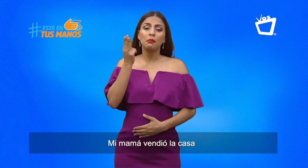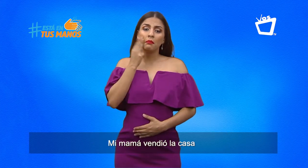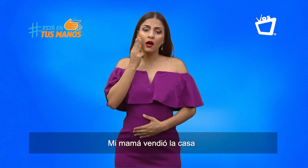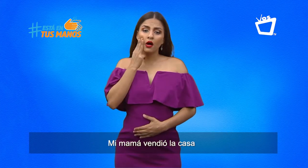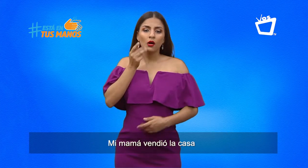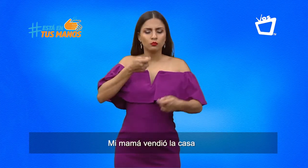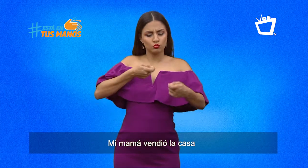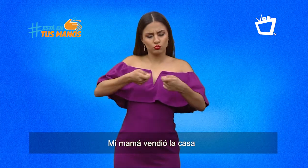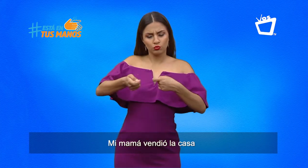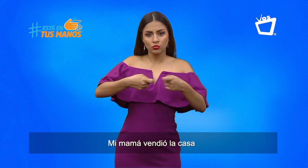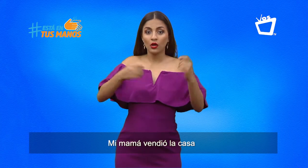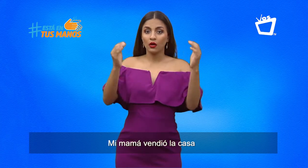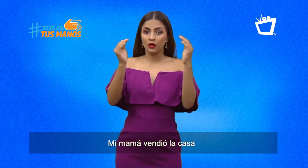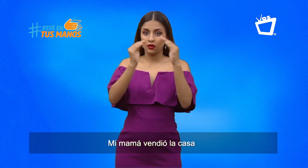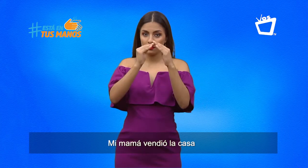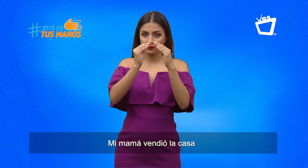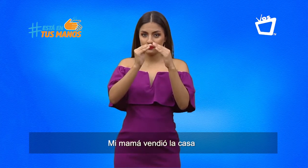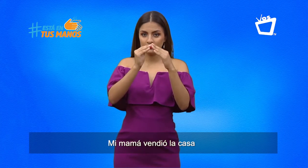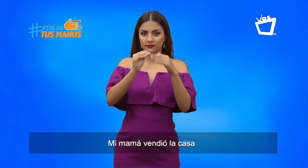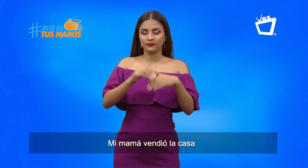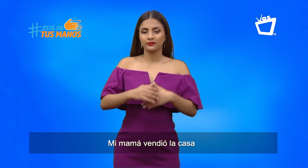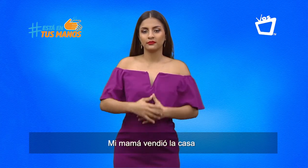mi mamá vendió la casa